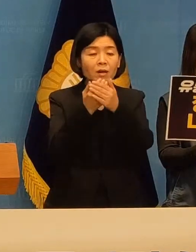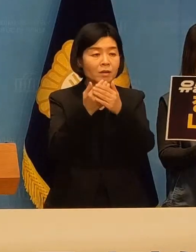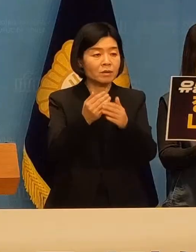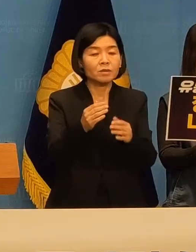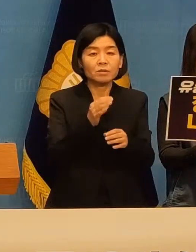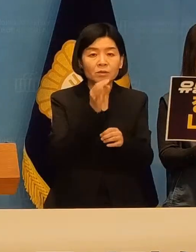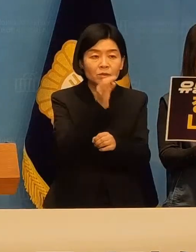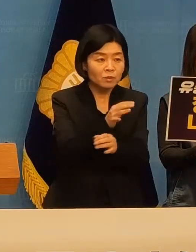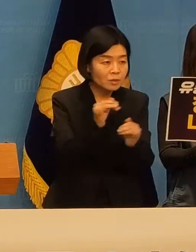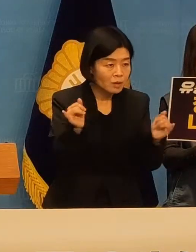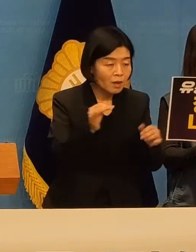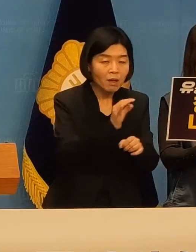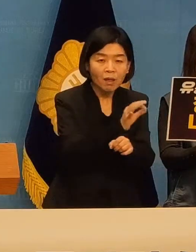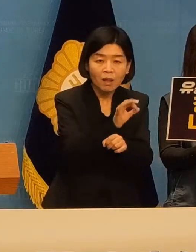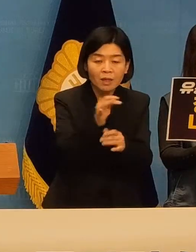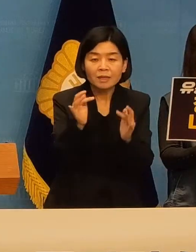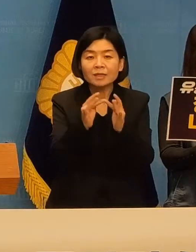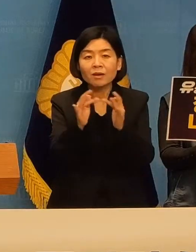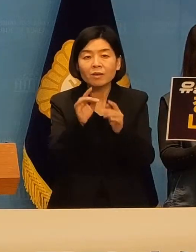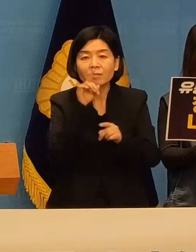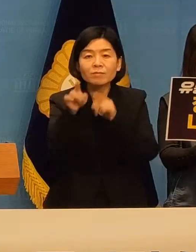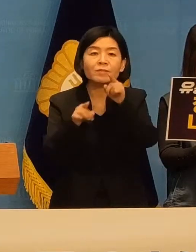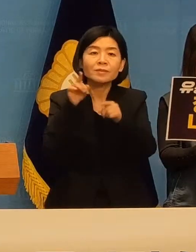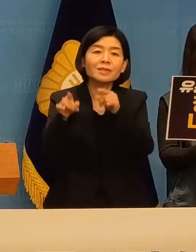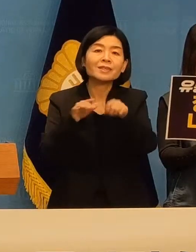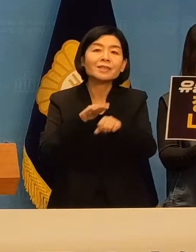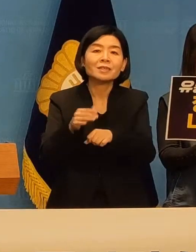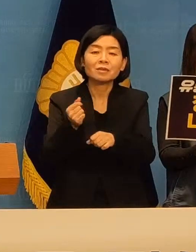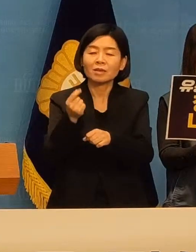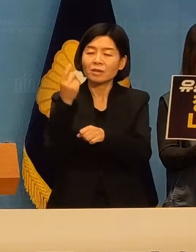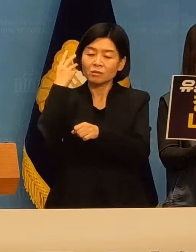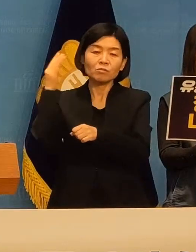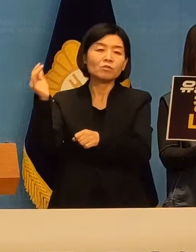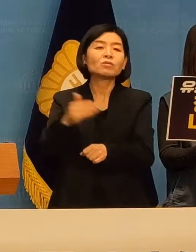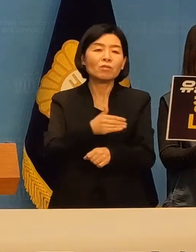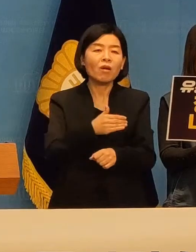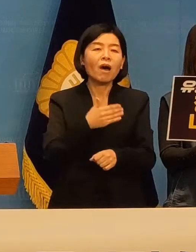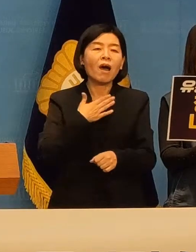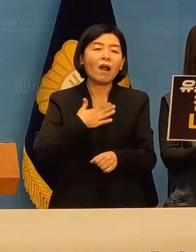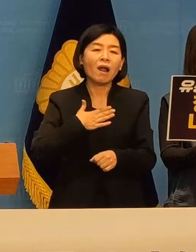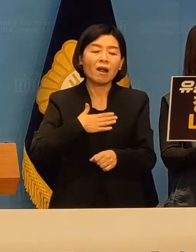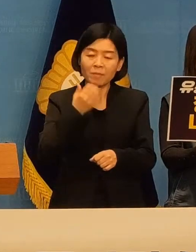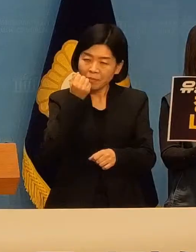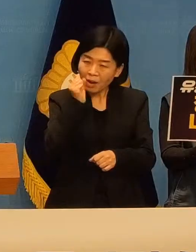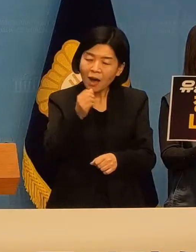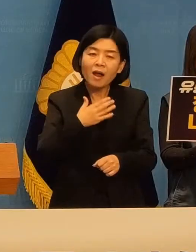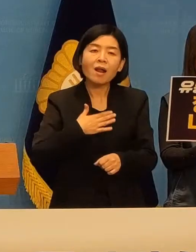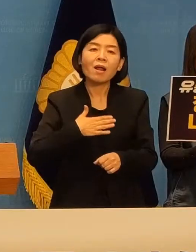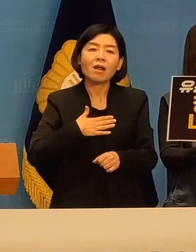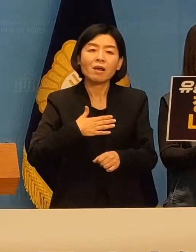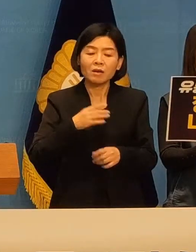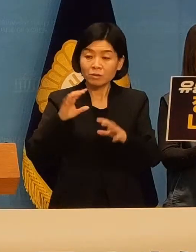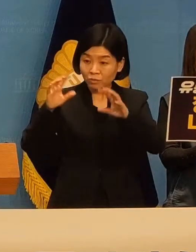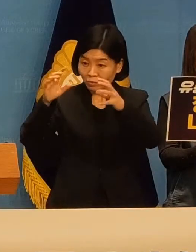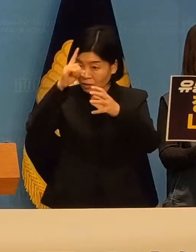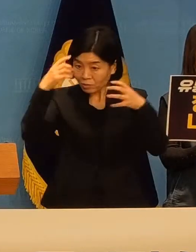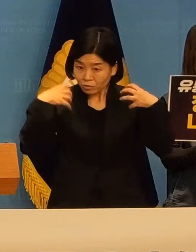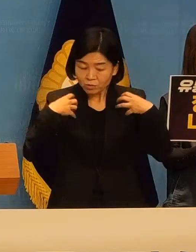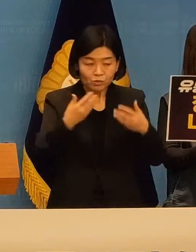이미 10수년 전부터 예고된 바이지만 국가 차원의 유통 서비스업 산업전환 대응은